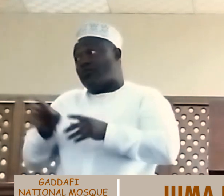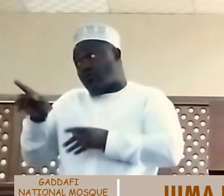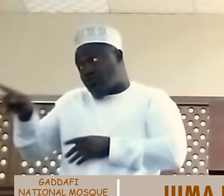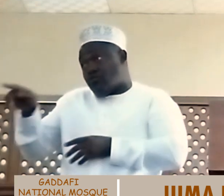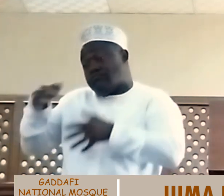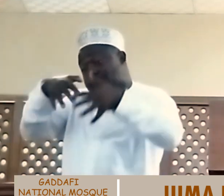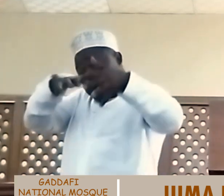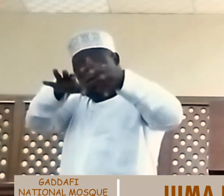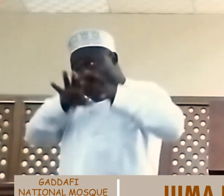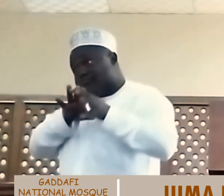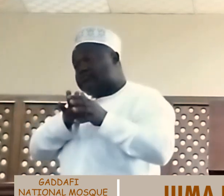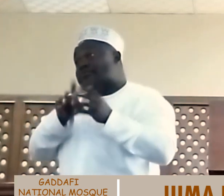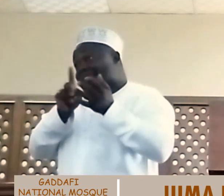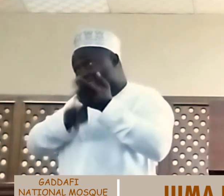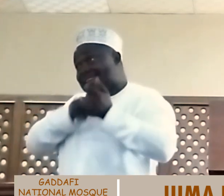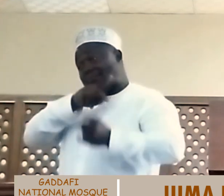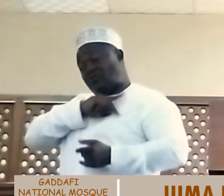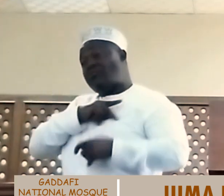ng'ofudde.